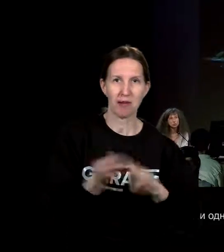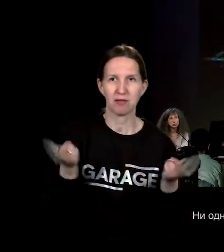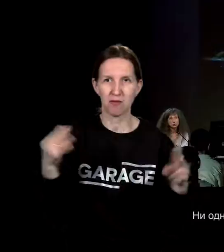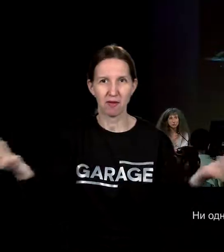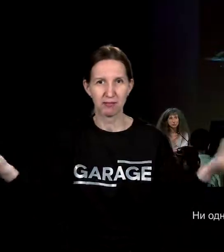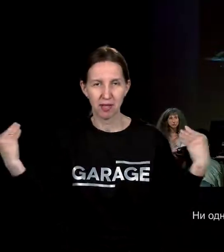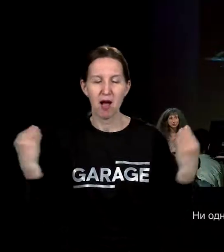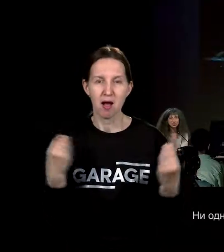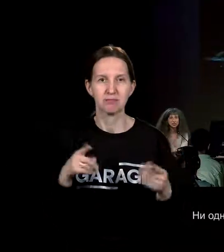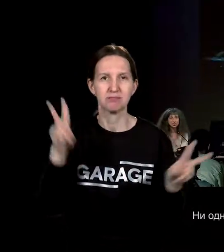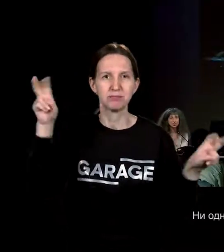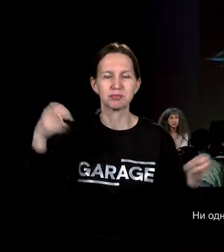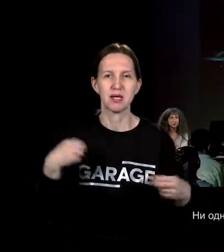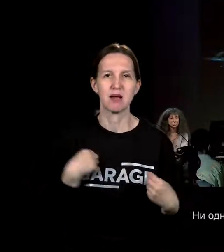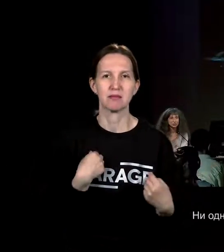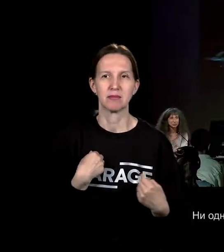что